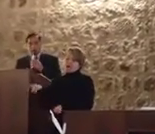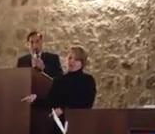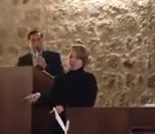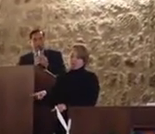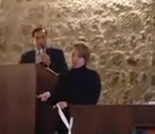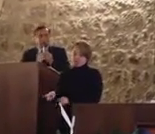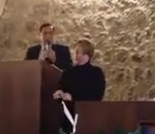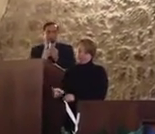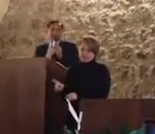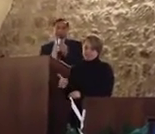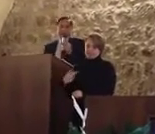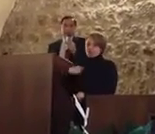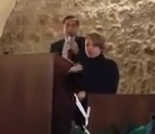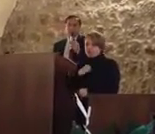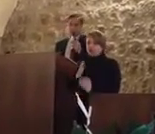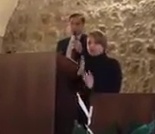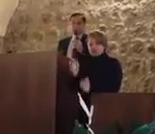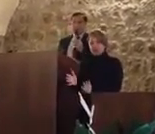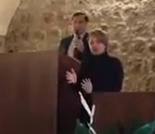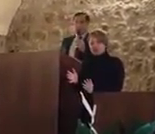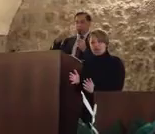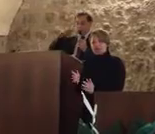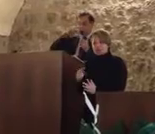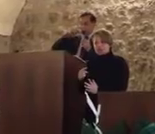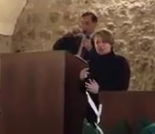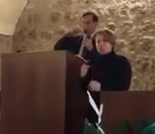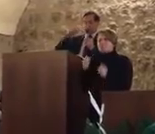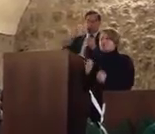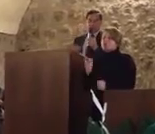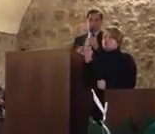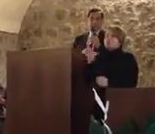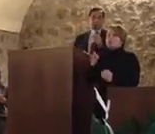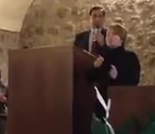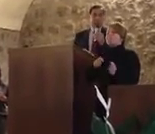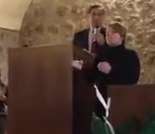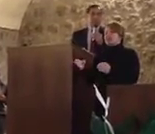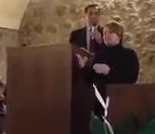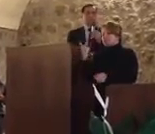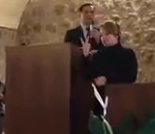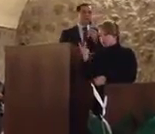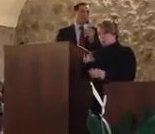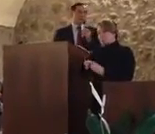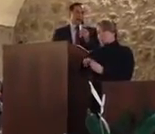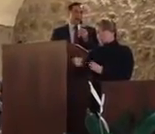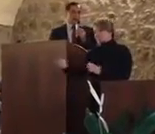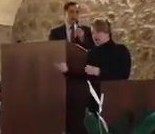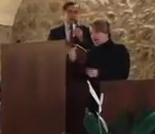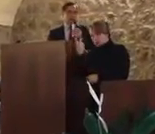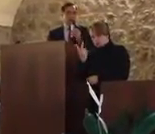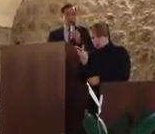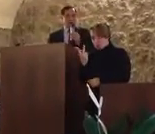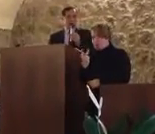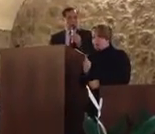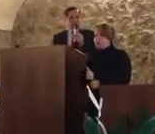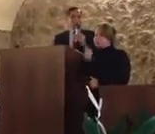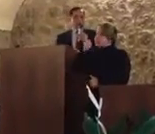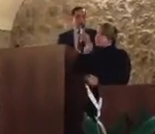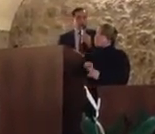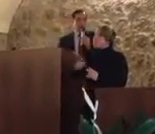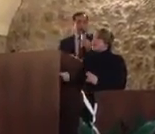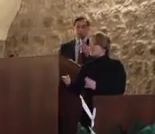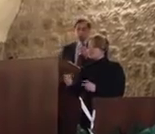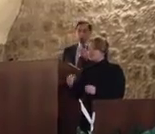credo che come volontariato noi possiamo intendere due passaggi. Il primo passaggio è pragmatico, cioè oggi